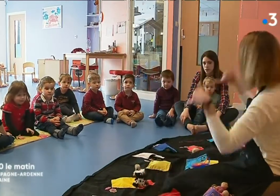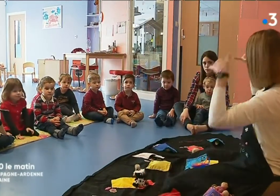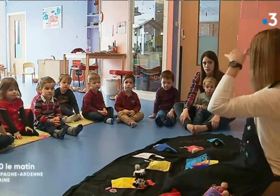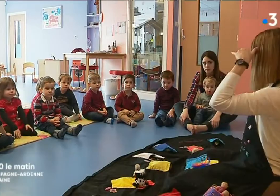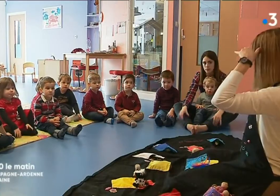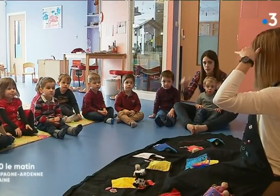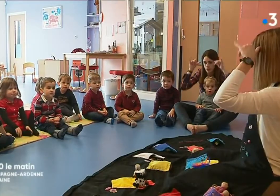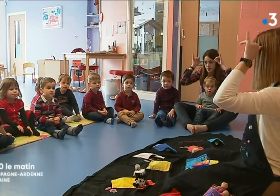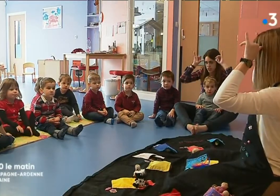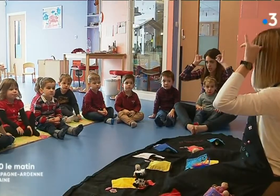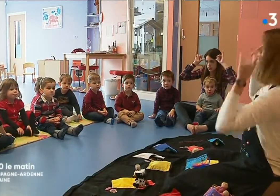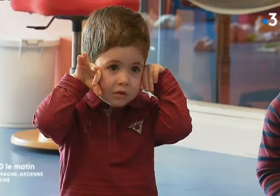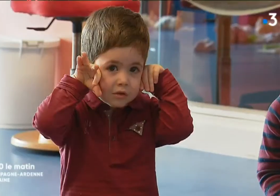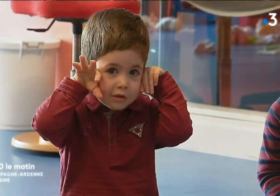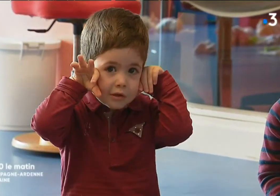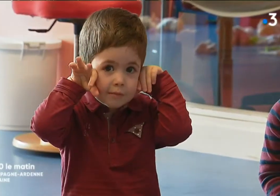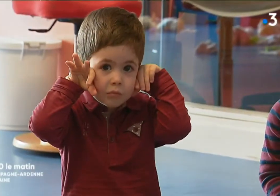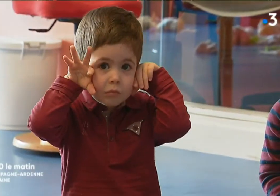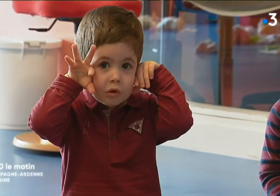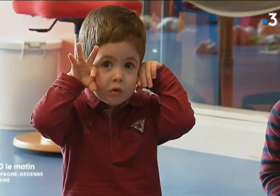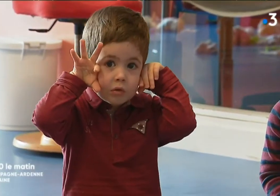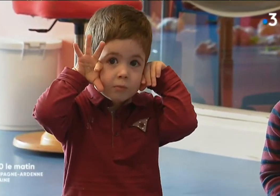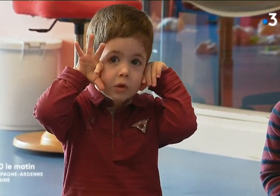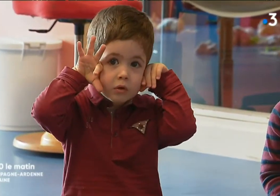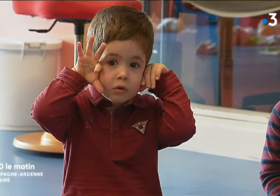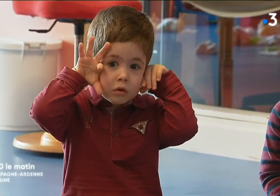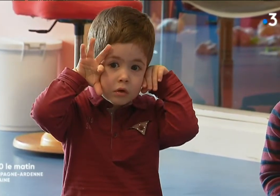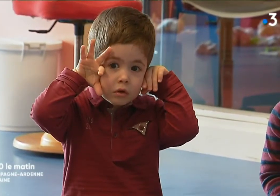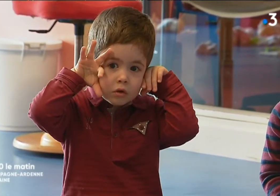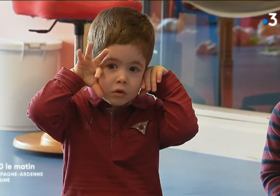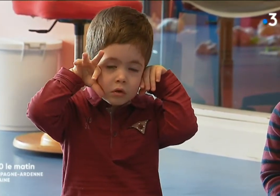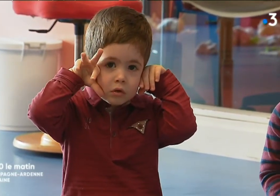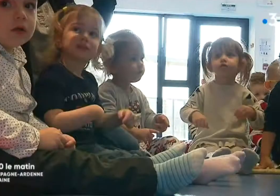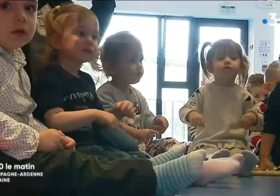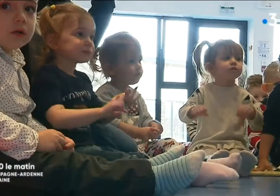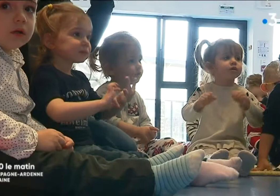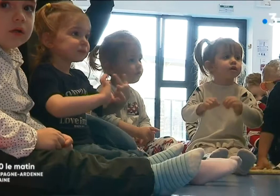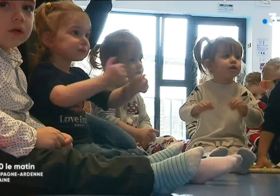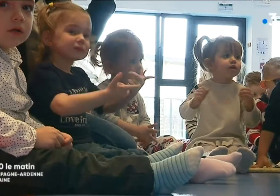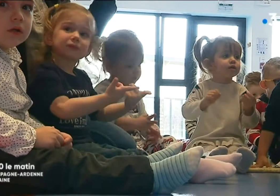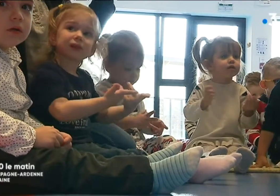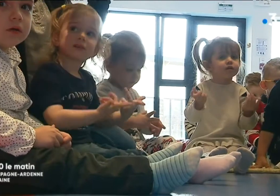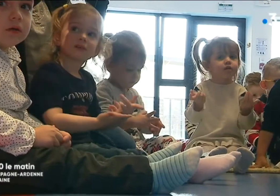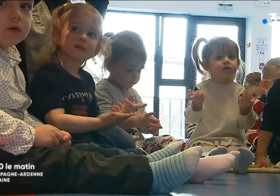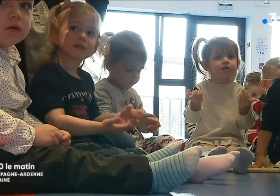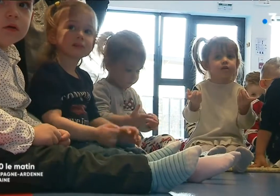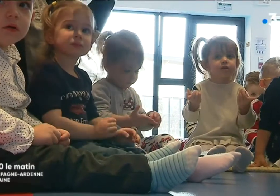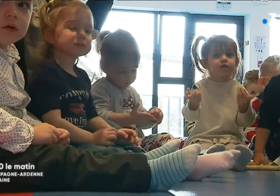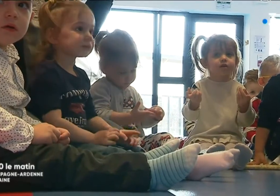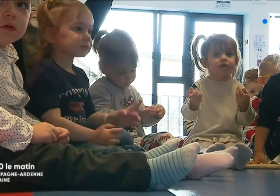2005, grâce à une comédienne sourde française, Monica Compagnis, très engagée et qui a formé Natacha et plus de 120 autres personnes au